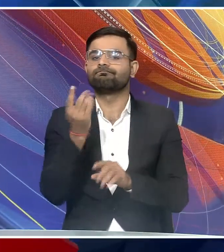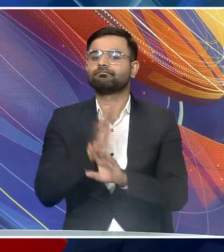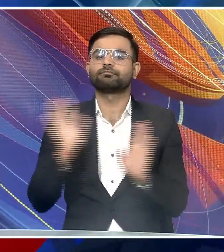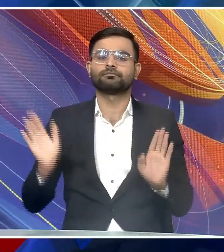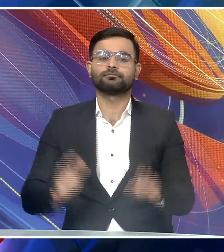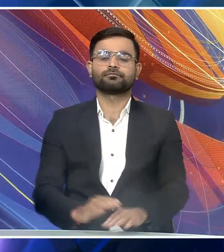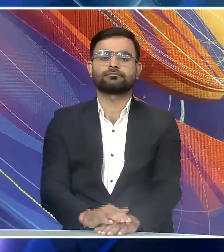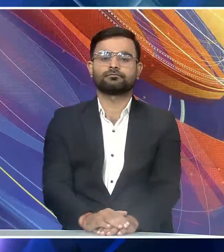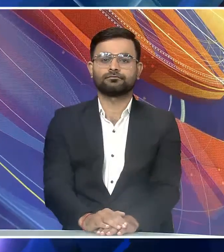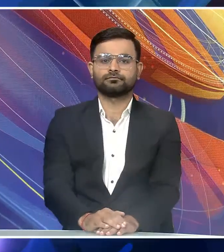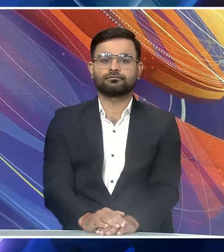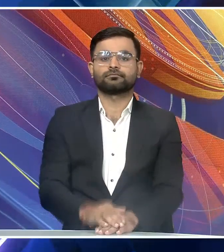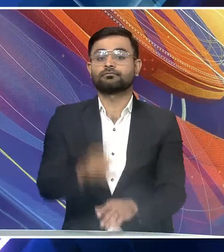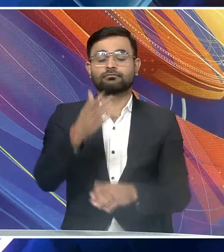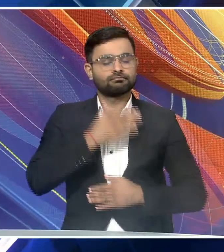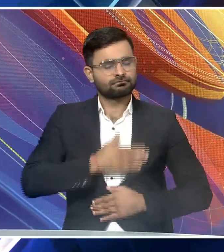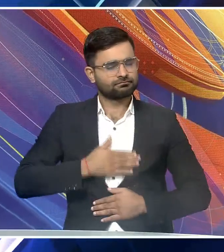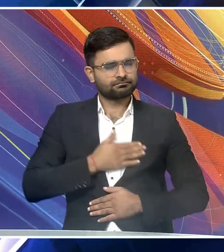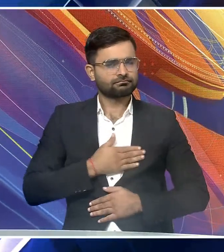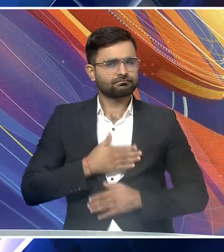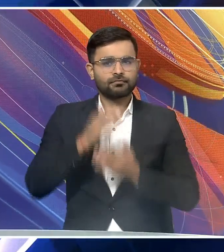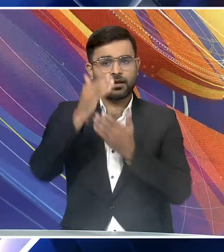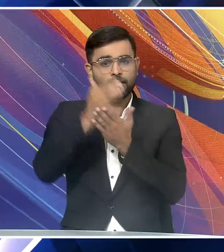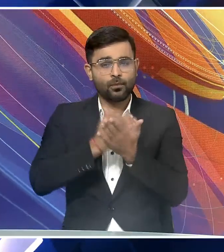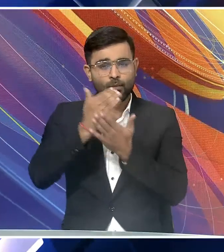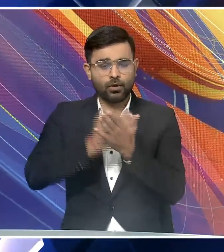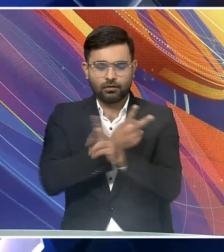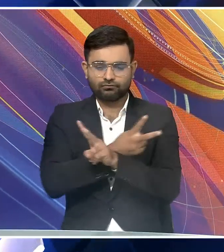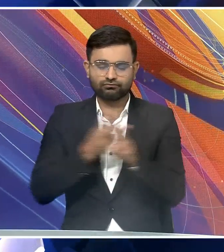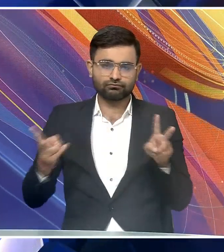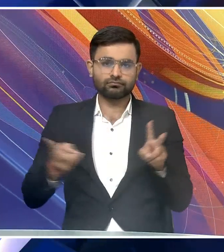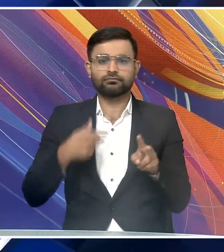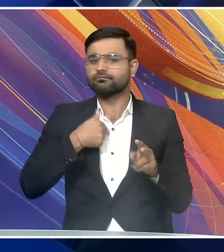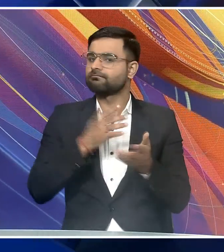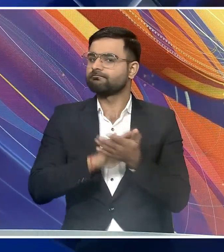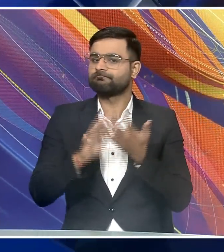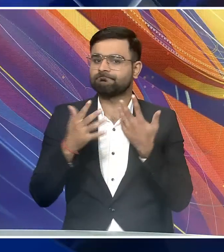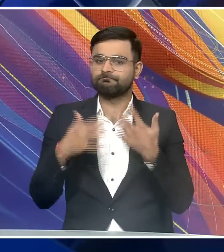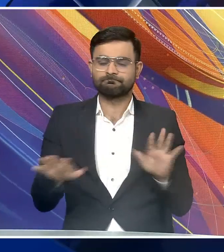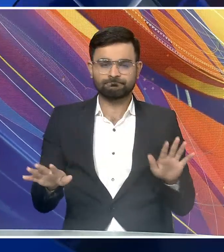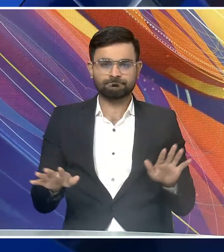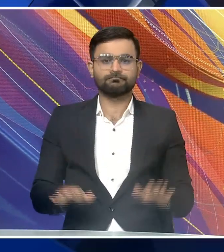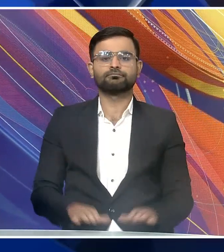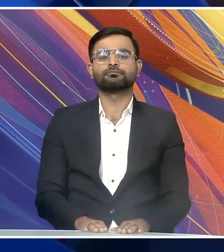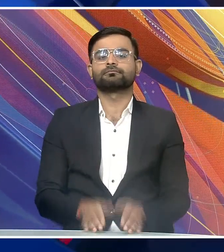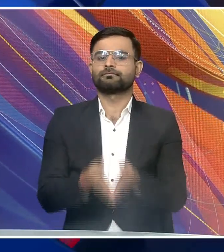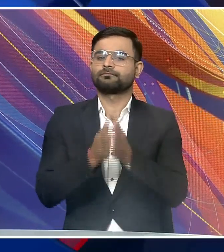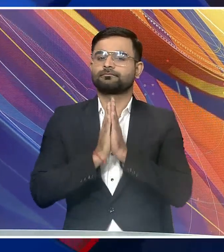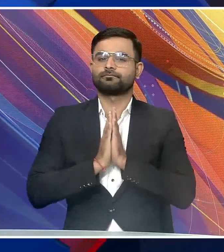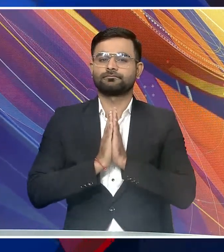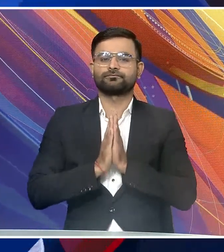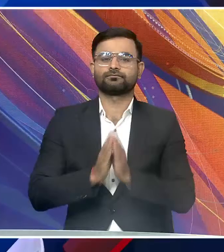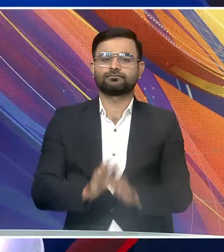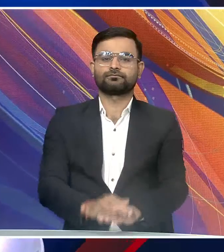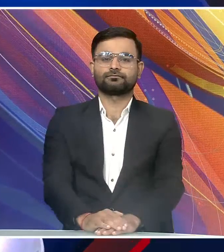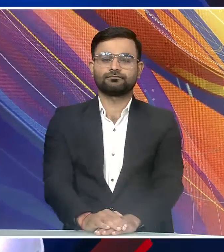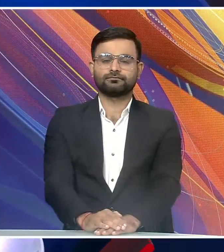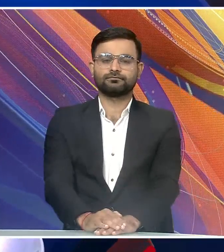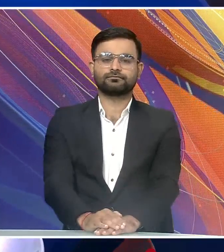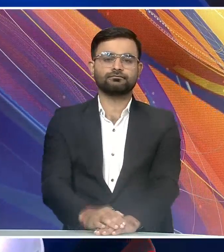पर। तो आप उठाइए इन खास धारावाहिकों का आनंद और हमें यही अनुमति दीजिए। नमस्कार।